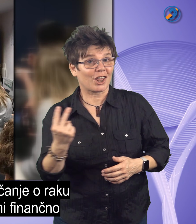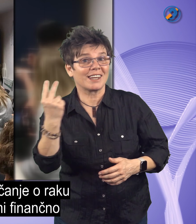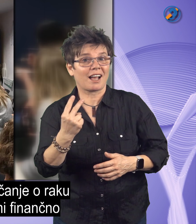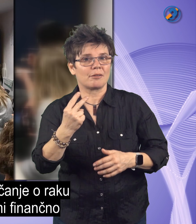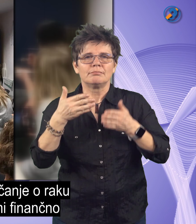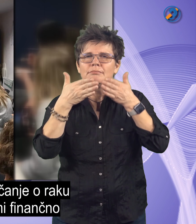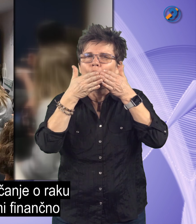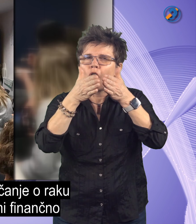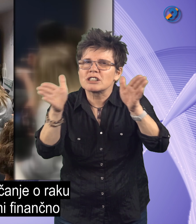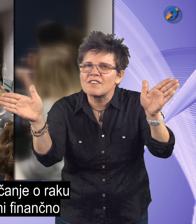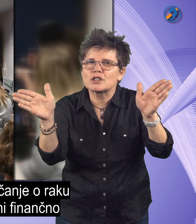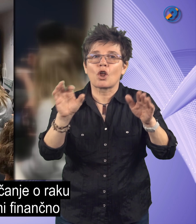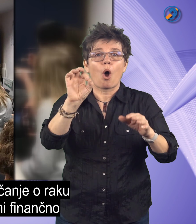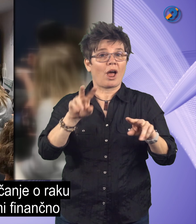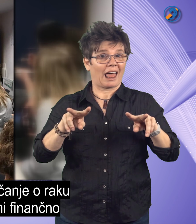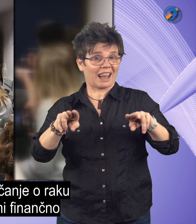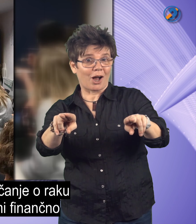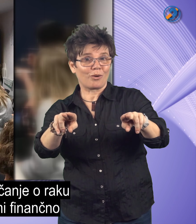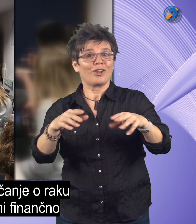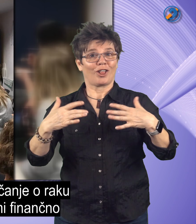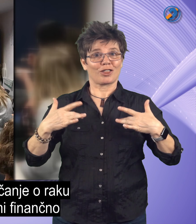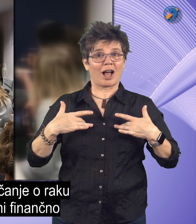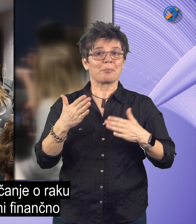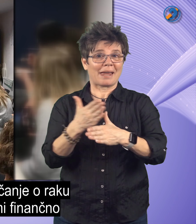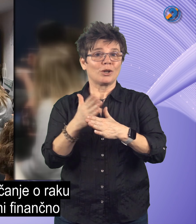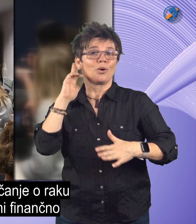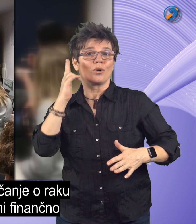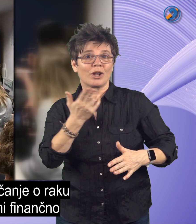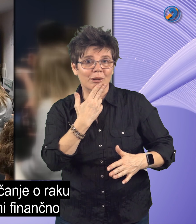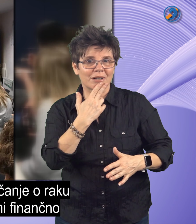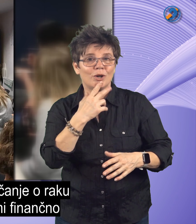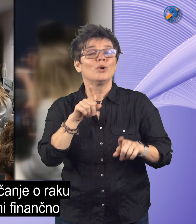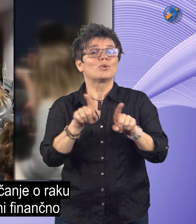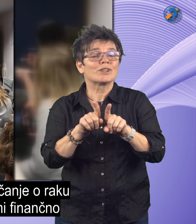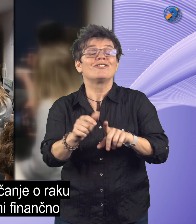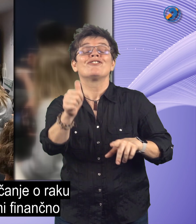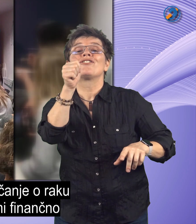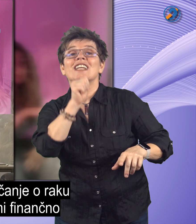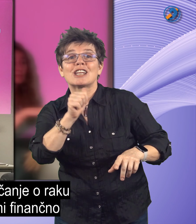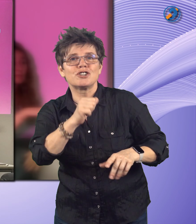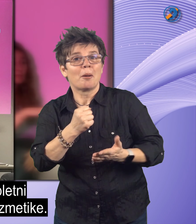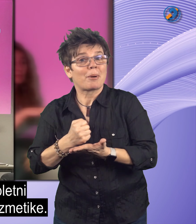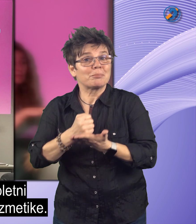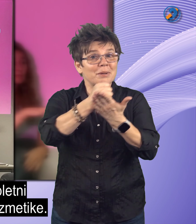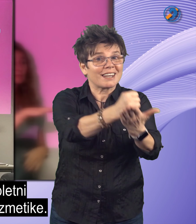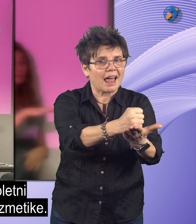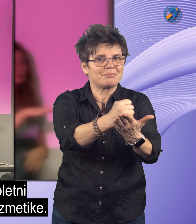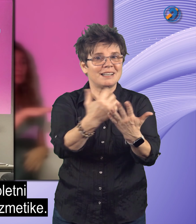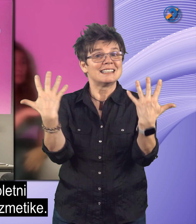Veronikino osveščanje o raku dojk med gluhimi finančno podpira spletni prodajalec